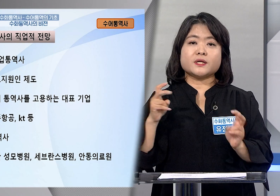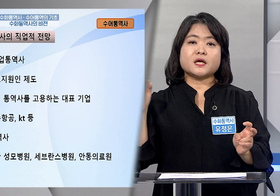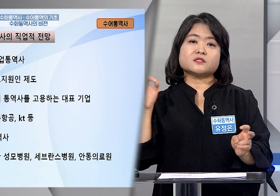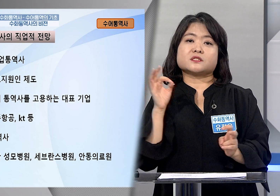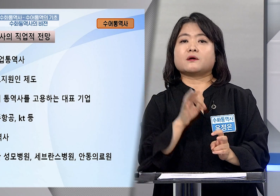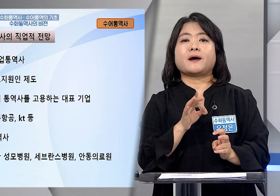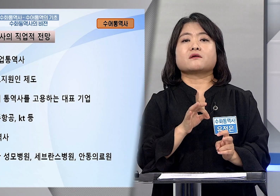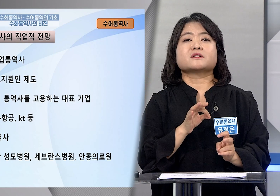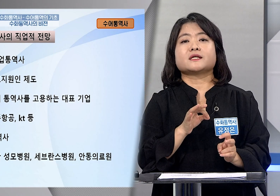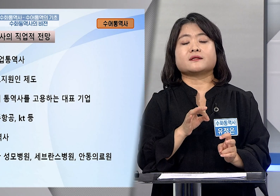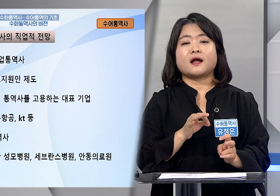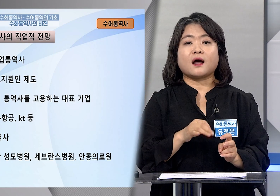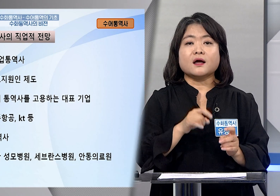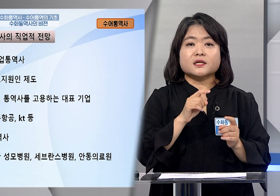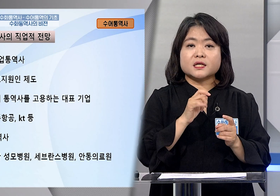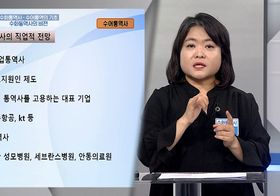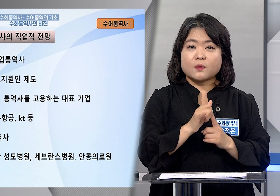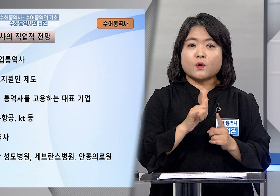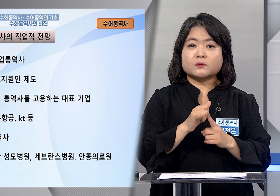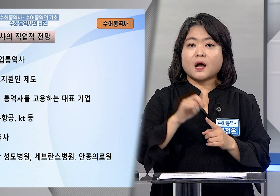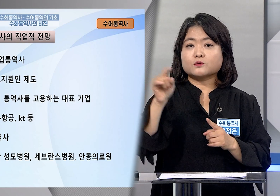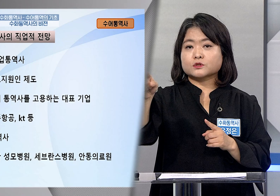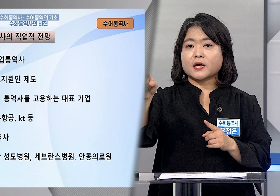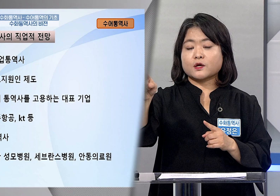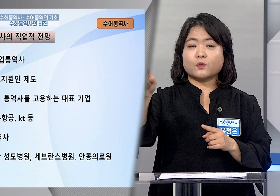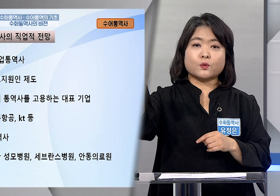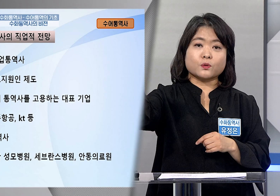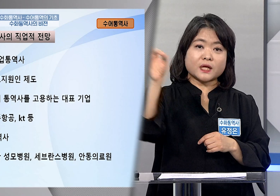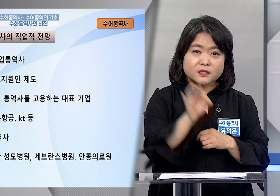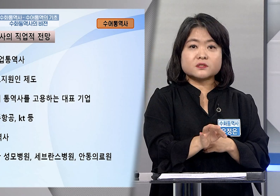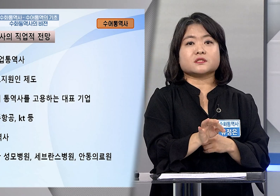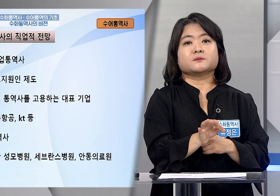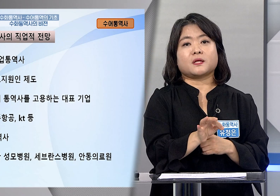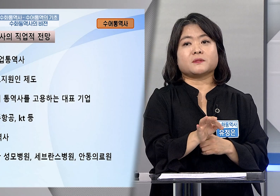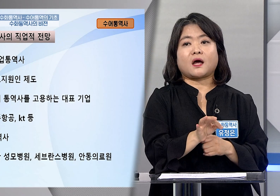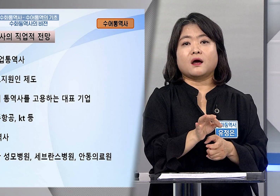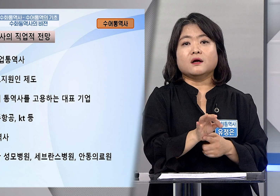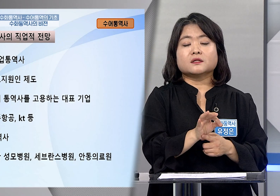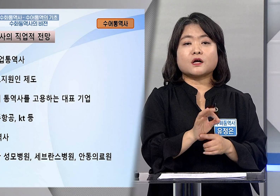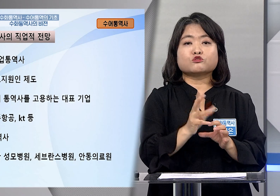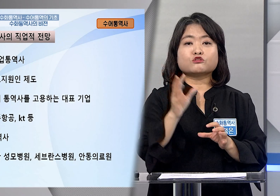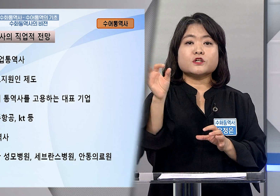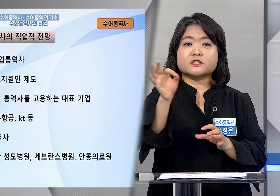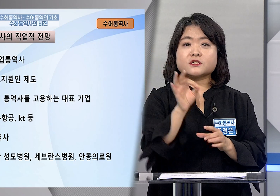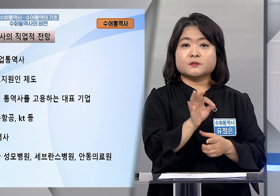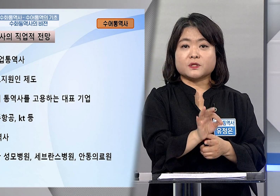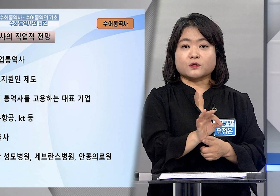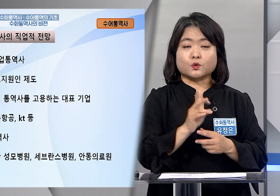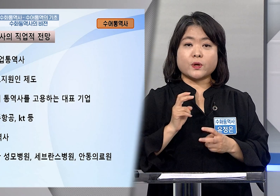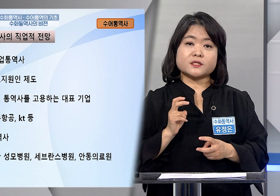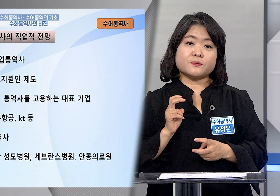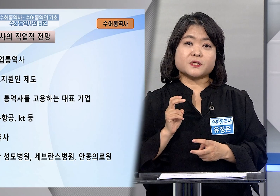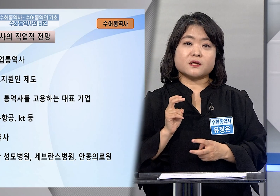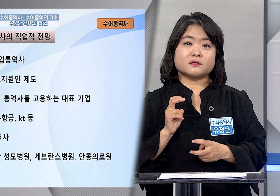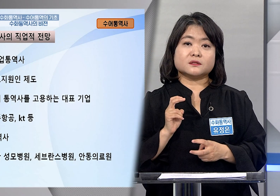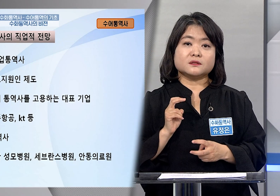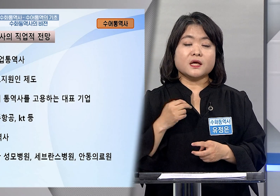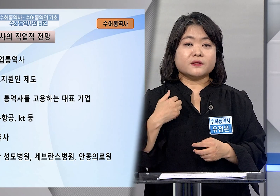회사에서 지급하는 것이 아니라 이 사람의 월급은 한국장애인고용공단에서 지급이 됩니다. 그러니까 국고에서 지급이 되는 거죠. 회사 입장에서는